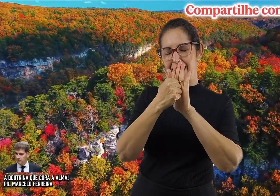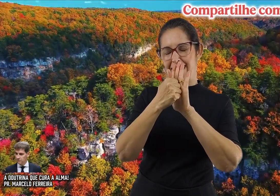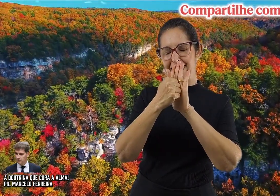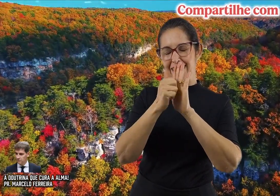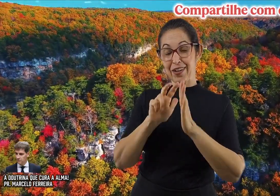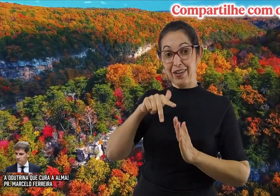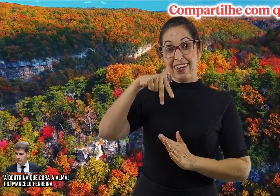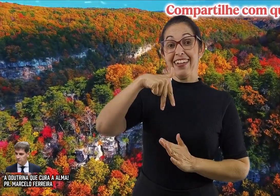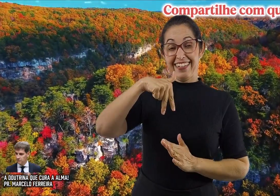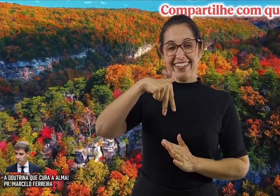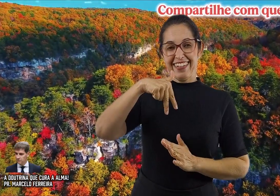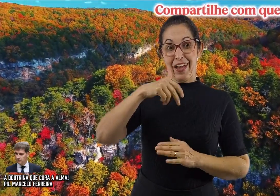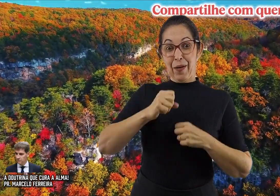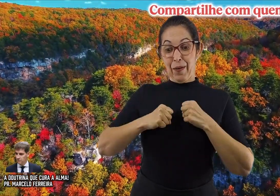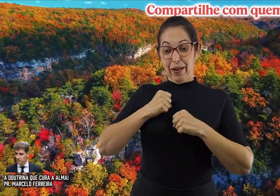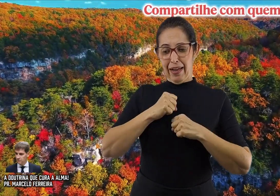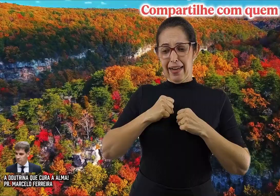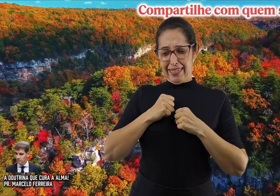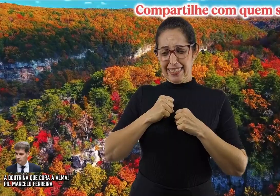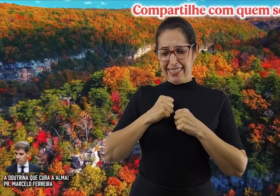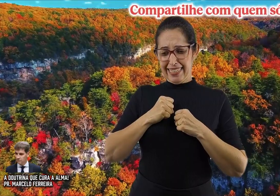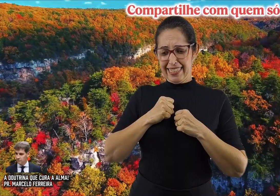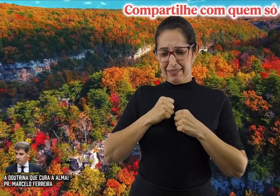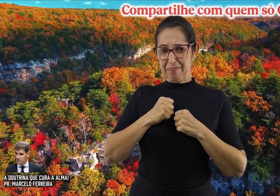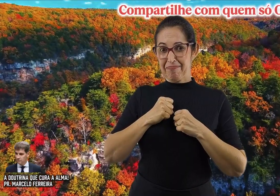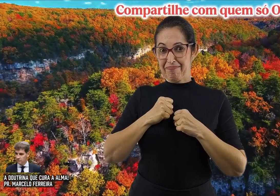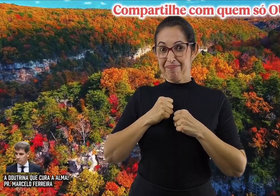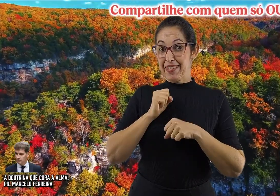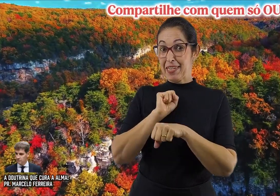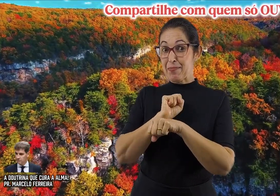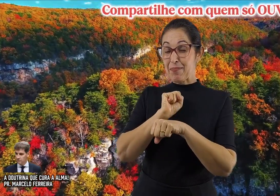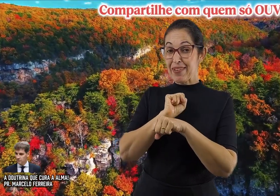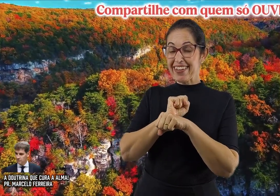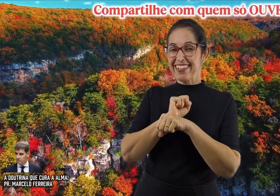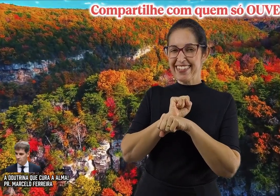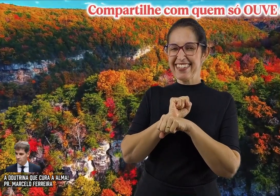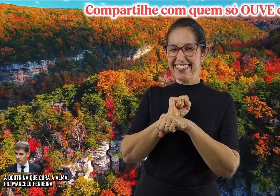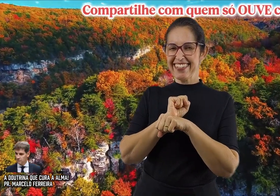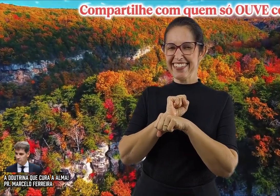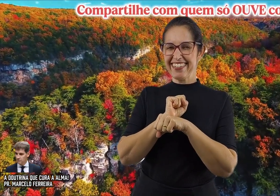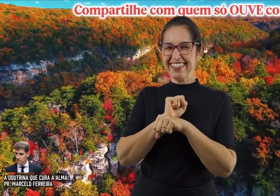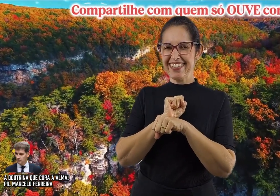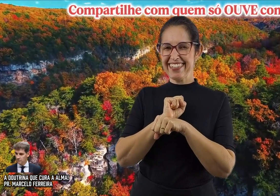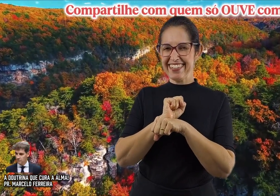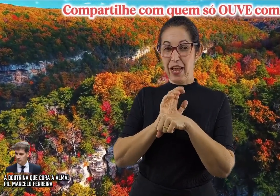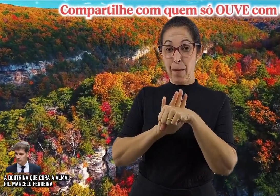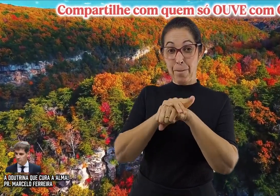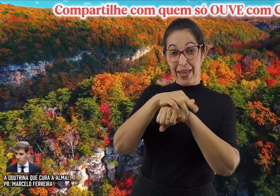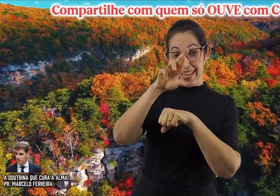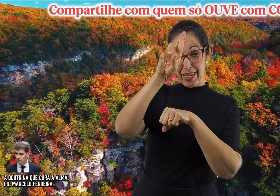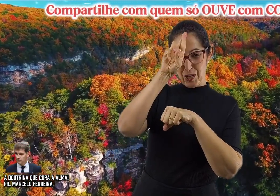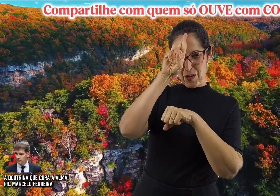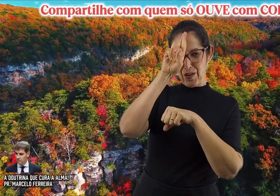Ela já lá ansiosa, será que Deus falou mesmo? Será que não falou? Quando eu, meia-noite, 5 meia-noite, tocou a